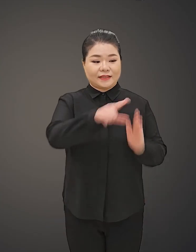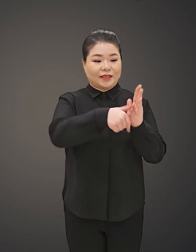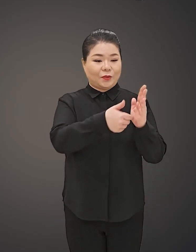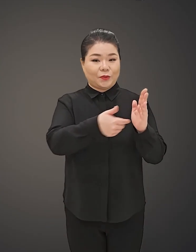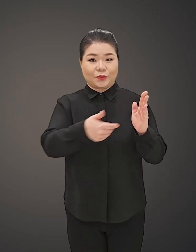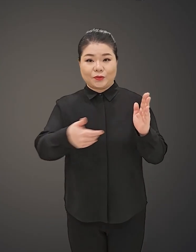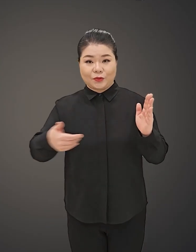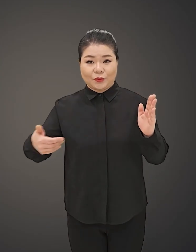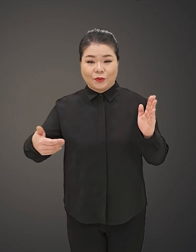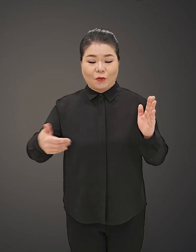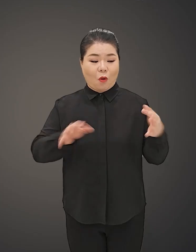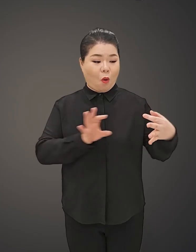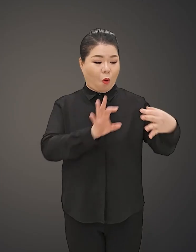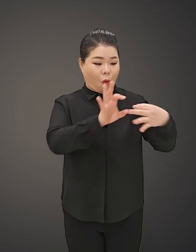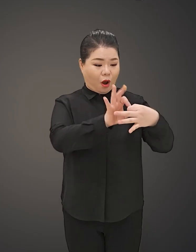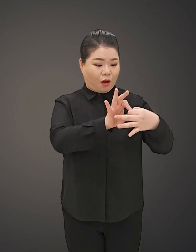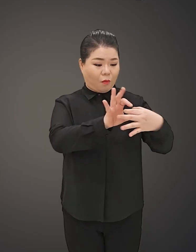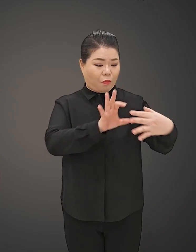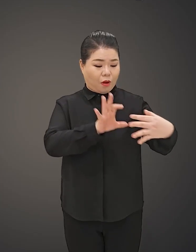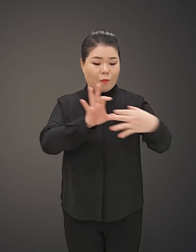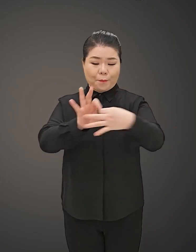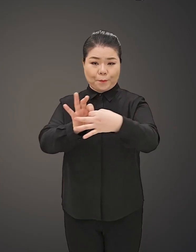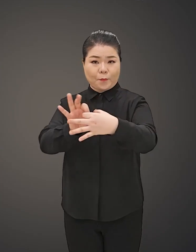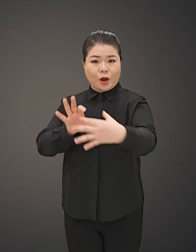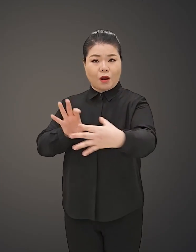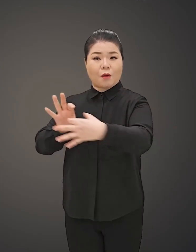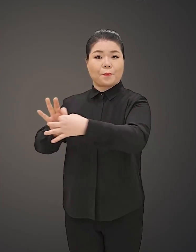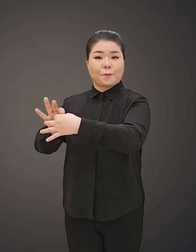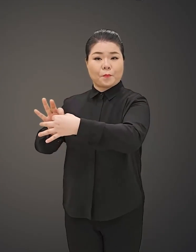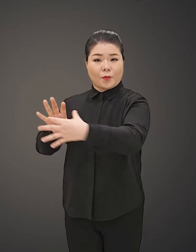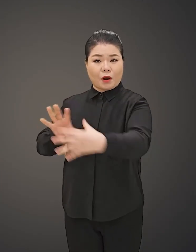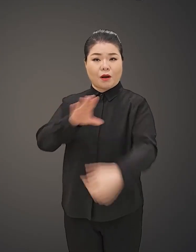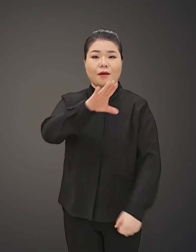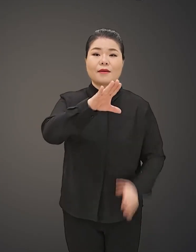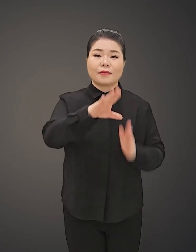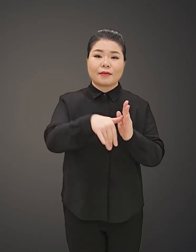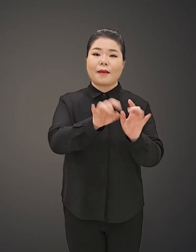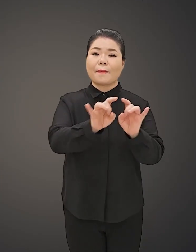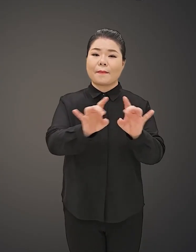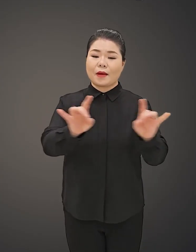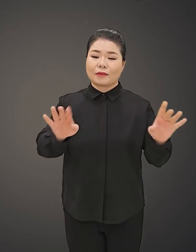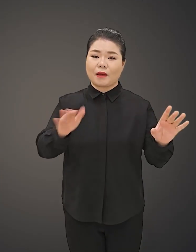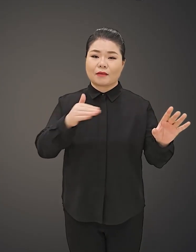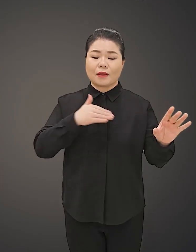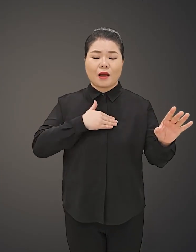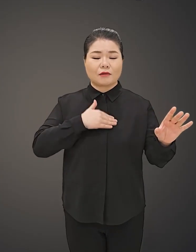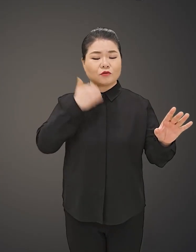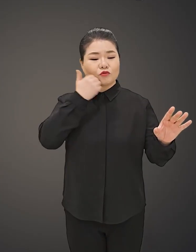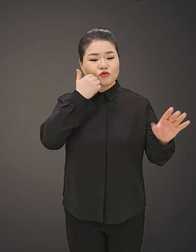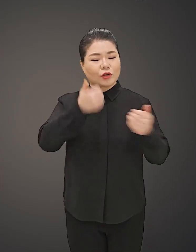시간이 지나고 하나의 관계가 끝날 때마다 나는 누가 떠나는 쪽이고 누가 남겨지는 쪽인지